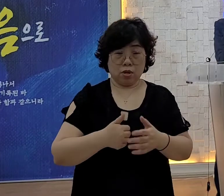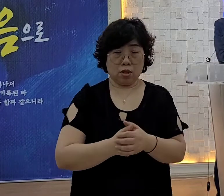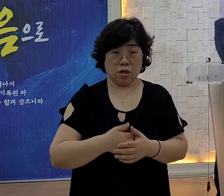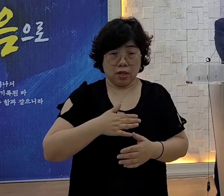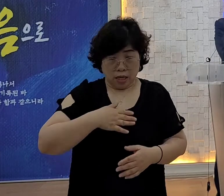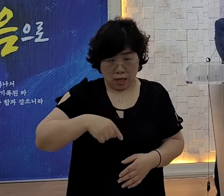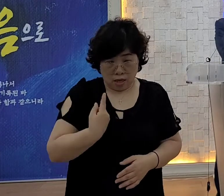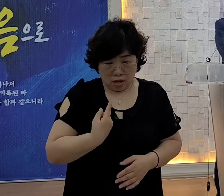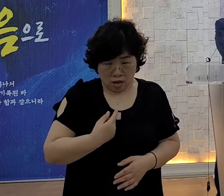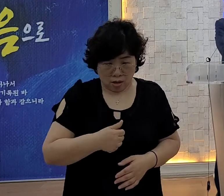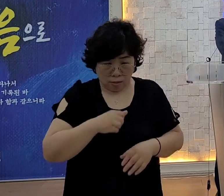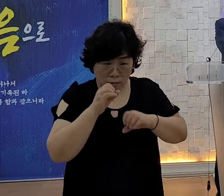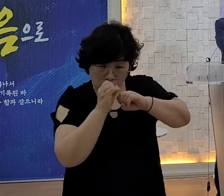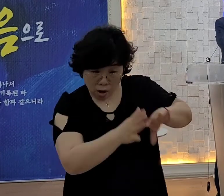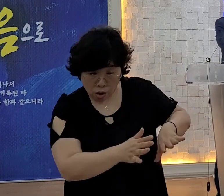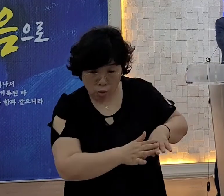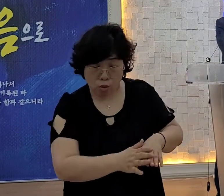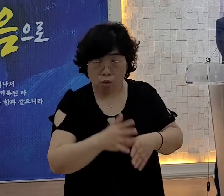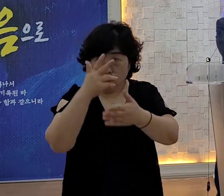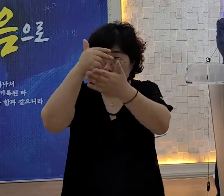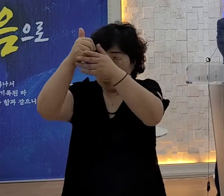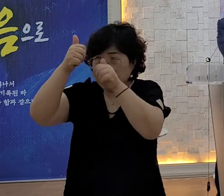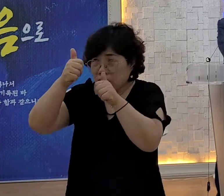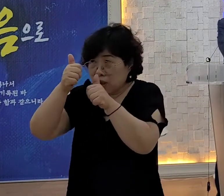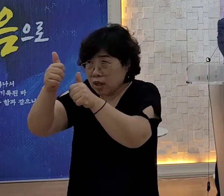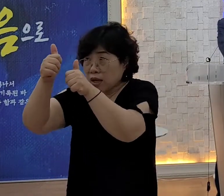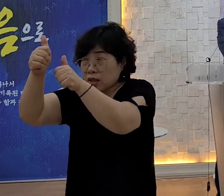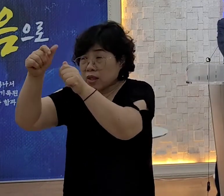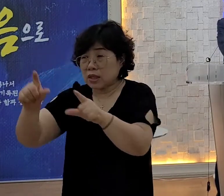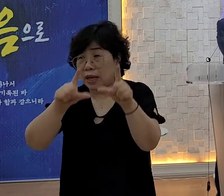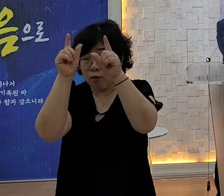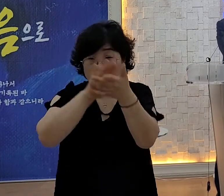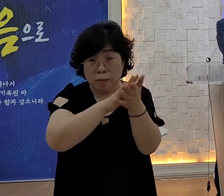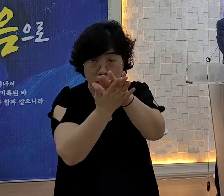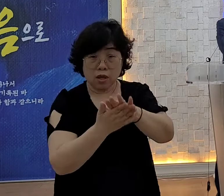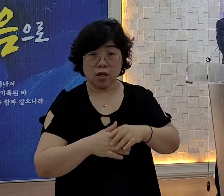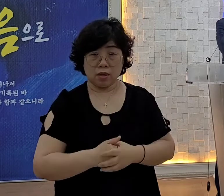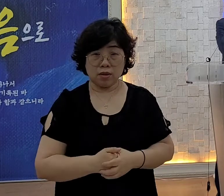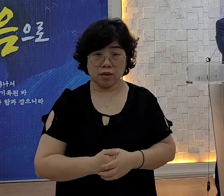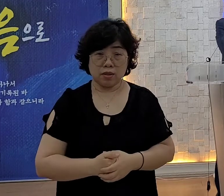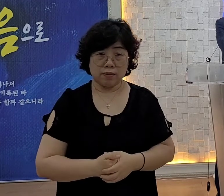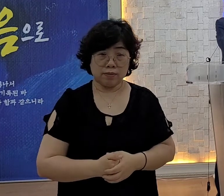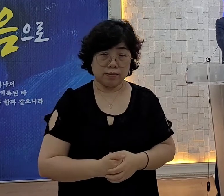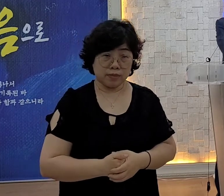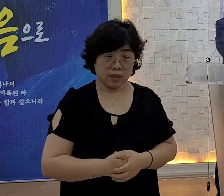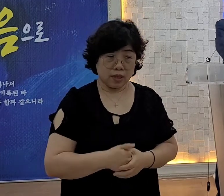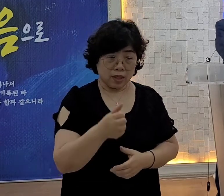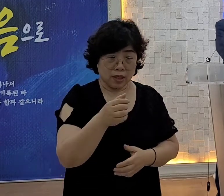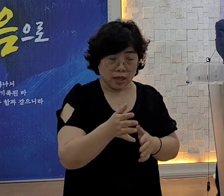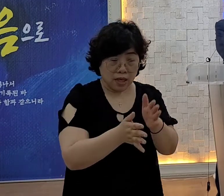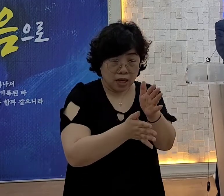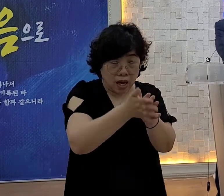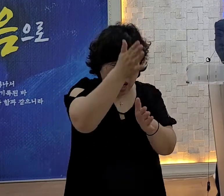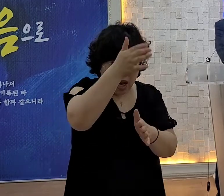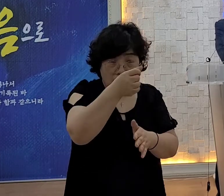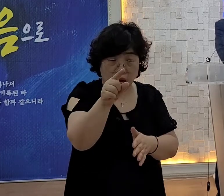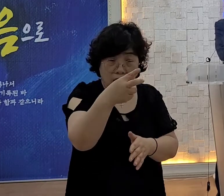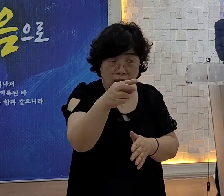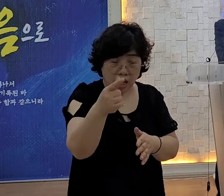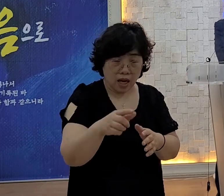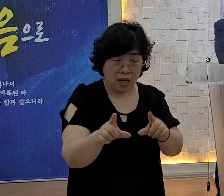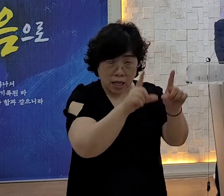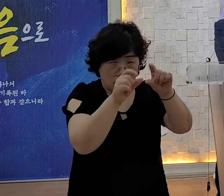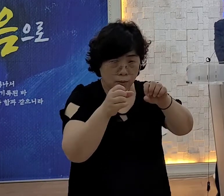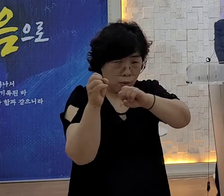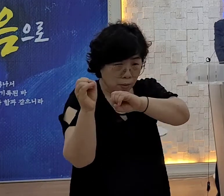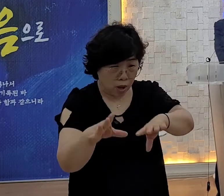내 자아의 삶이 아닌 주님을 따르는 삶. 가난의 삶이 아닌 가나안의 삶. 지금 나에게